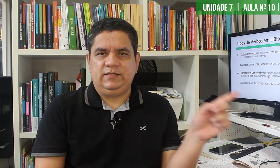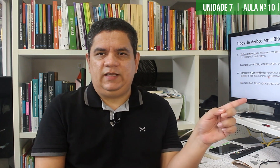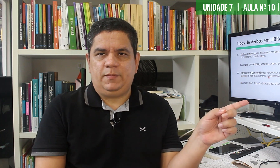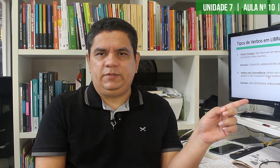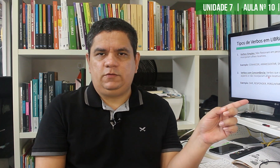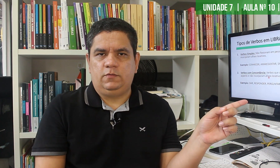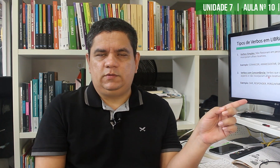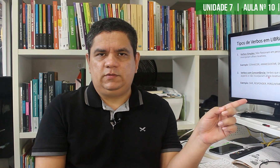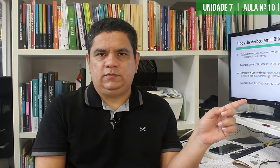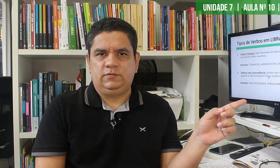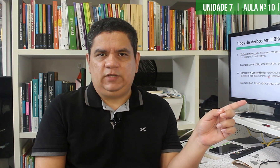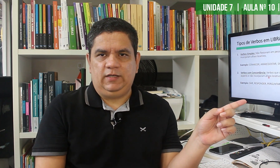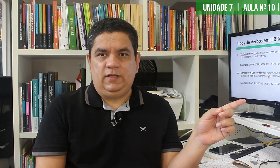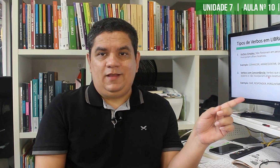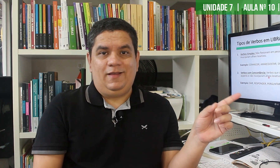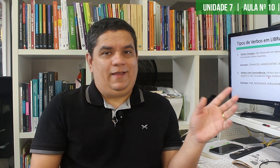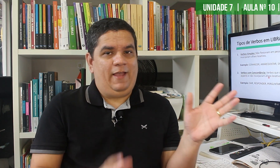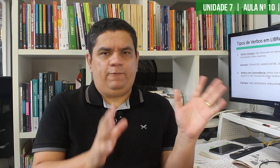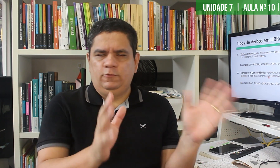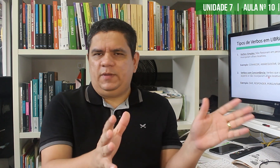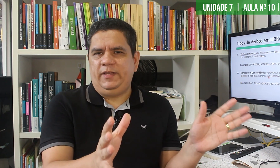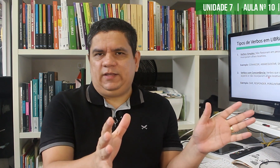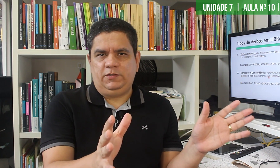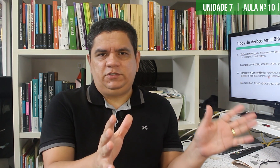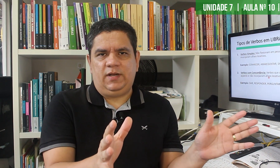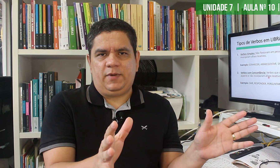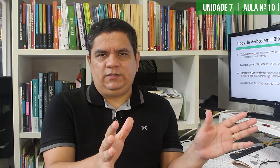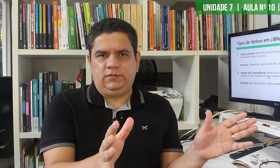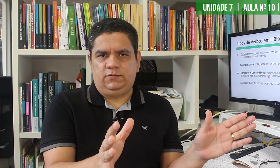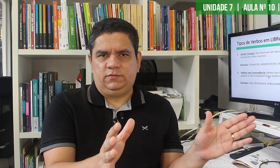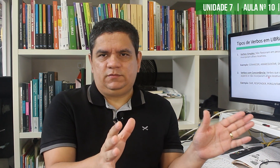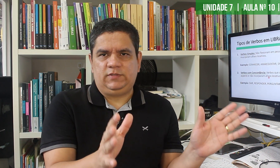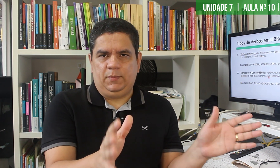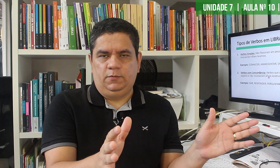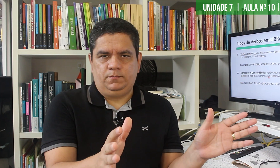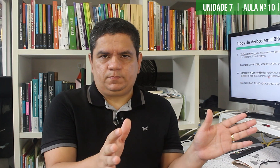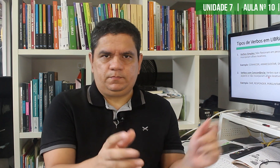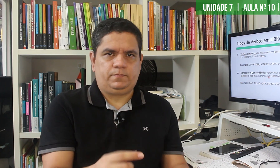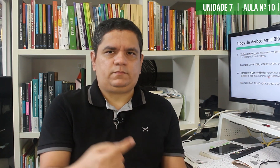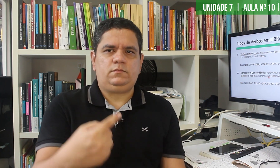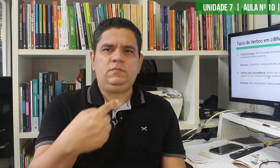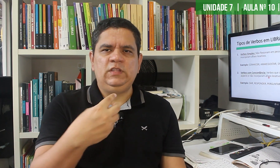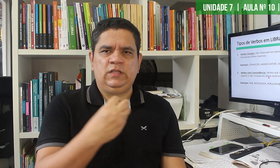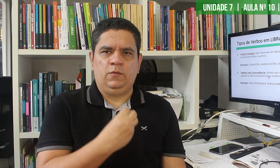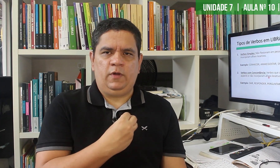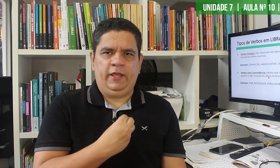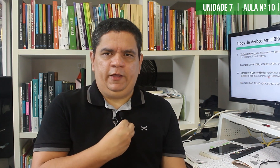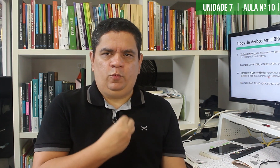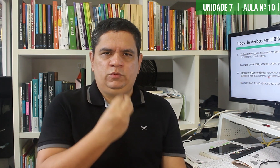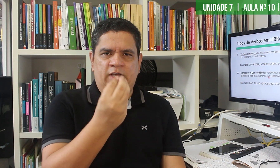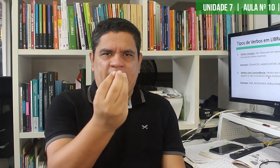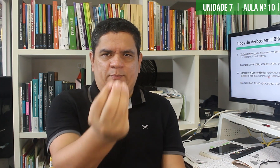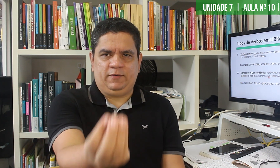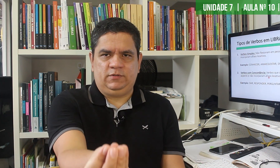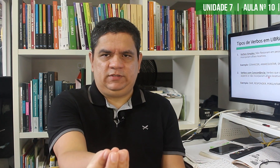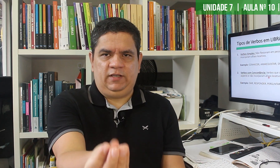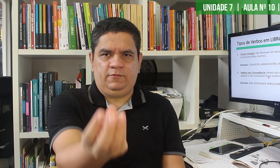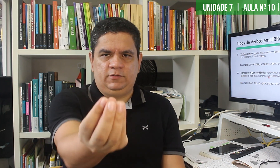terceira pessoa, tá? É fundamental a gente lembrar disso, tá bom? Então, eu dar para você,